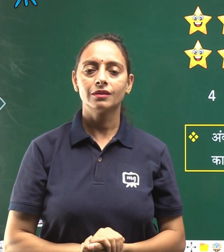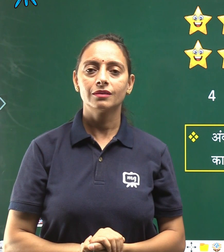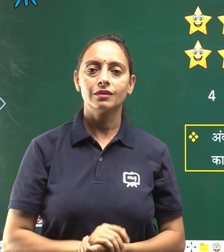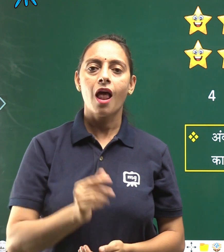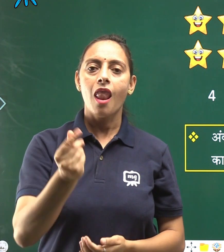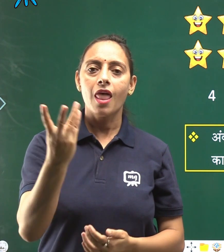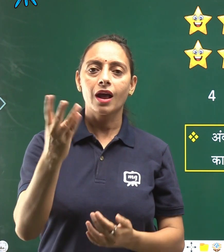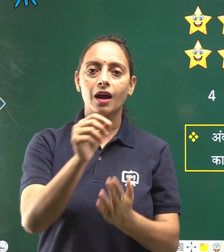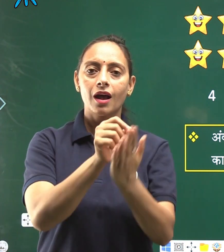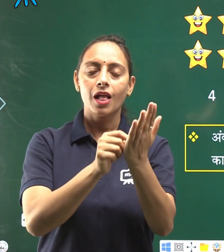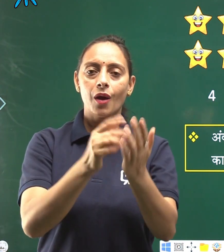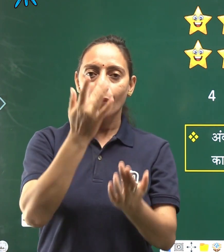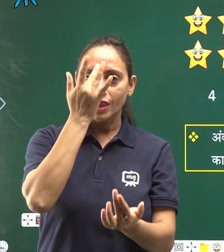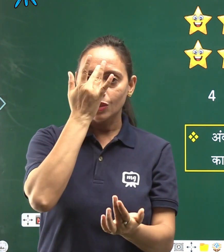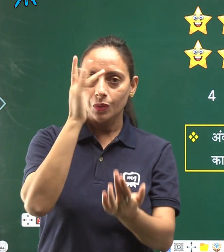लगा बिंदु